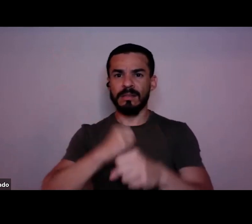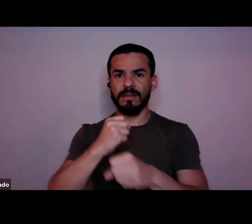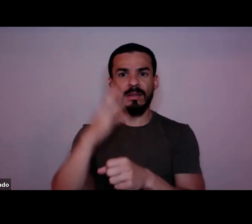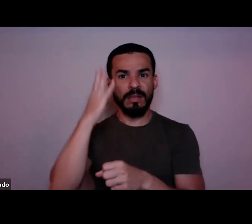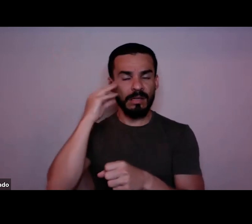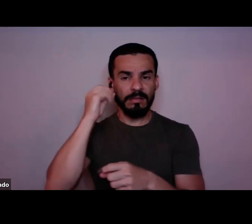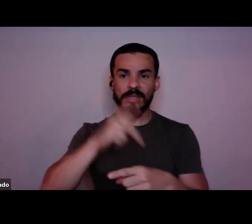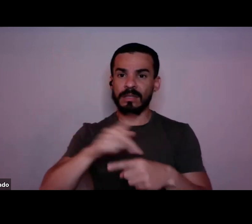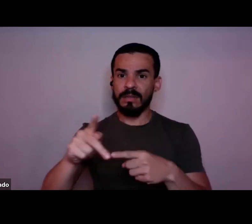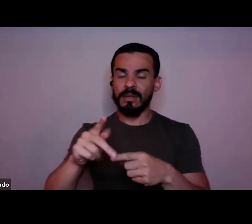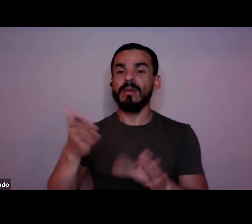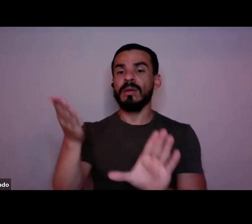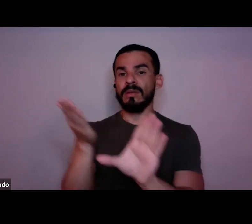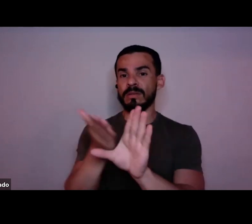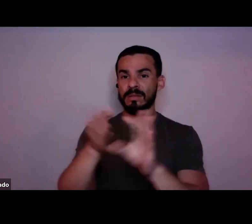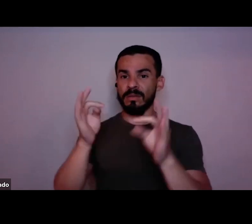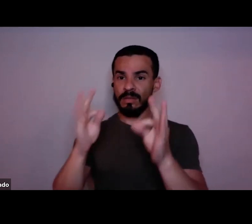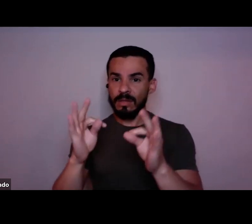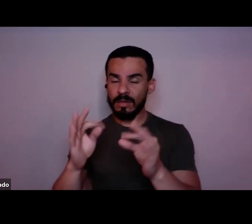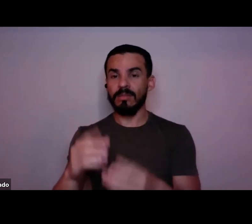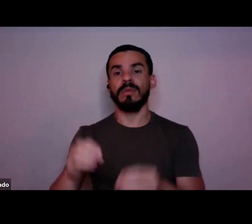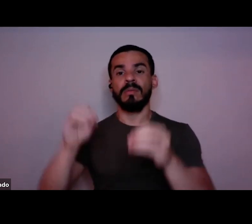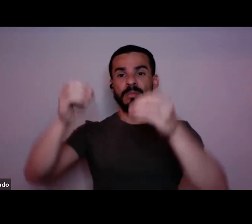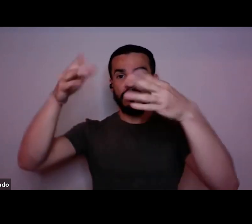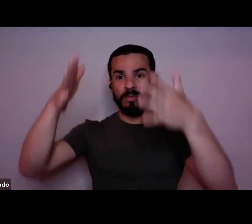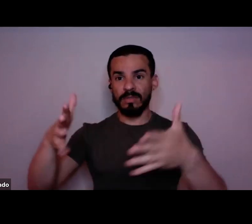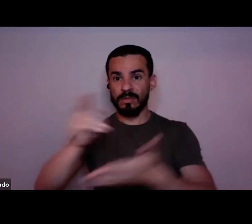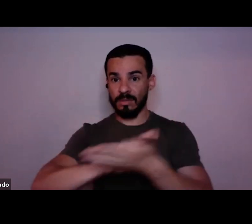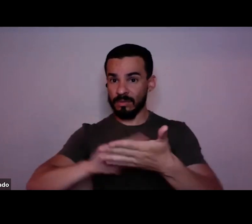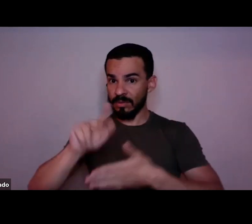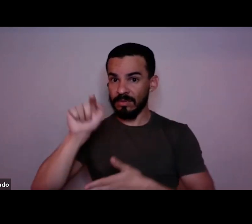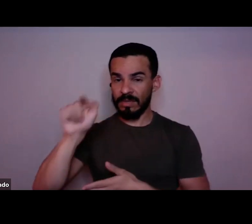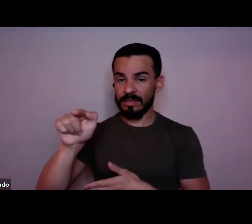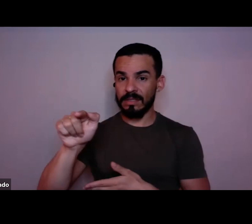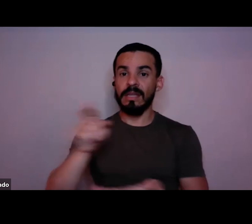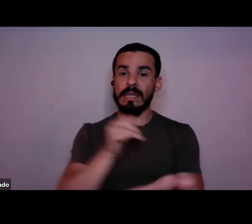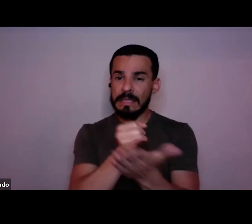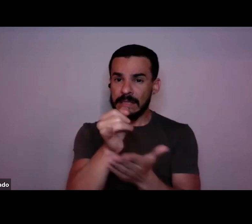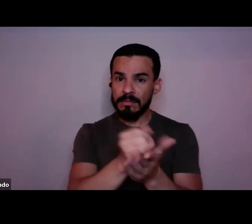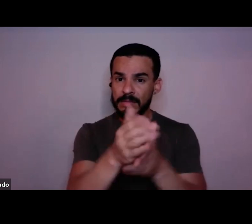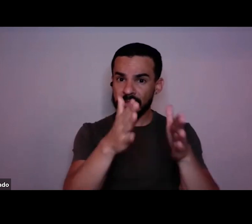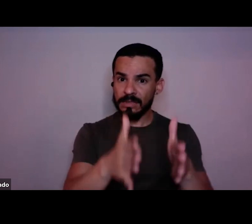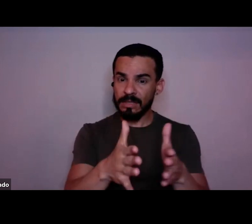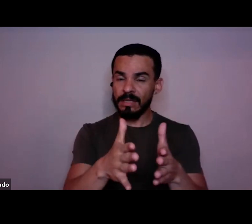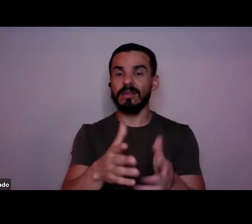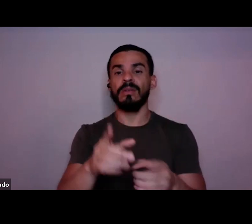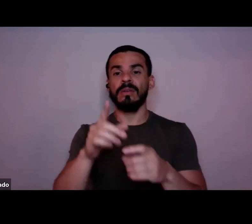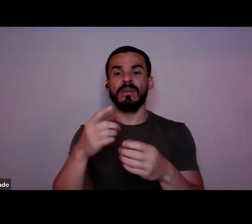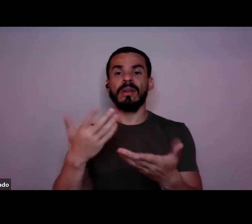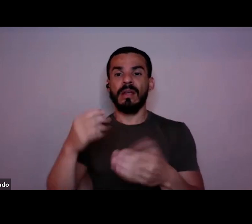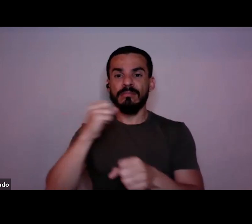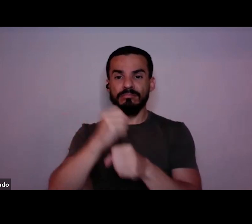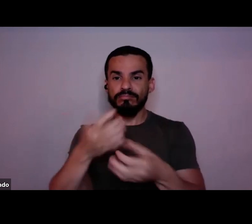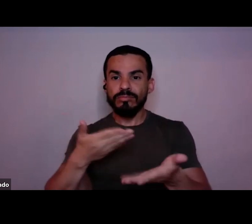como psicoterapeuta docente Universitaria investigadora y consultora tanto